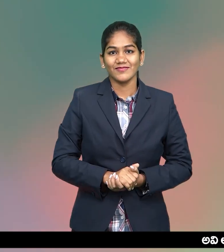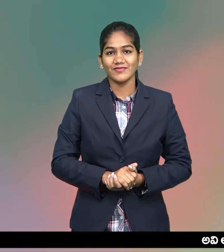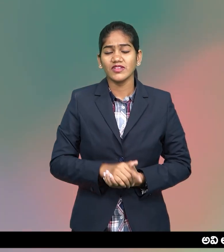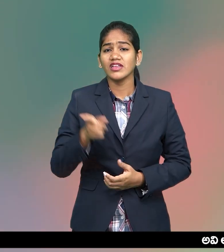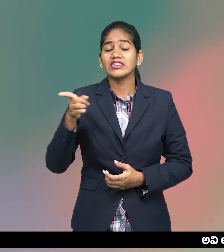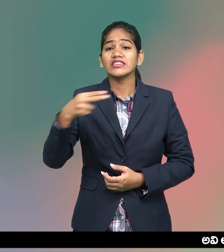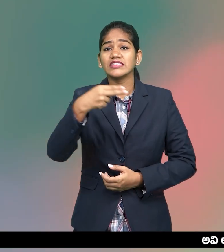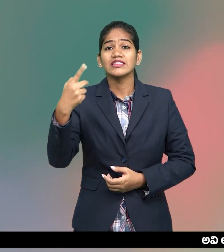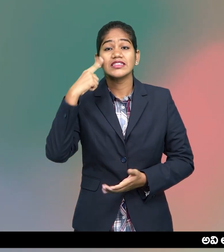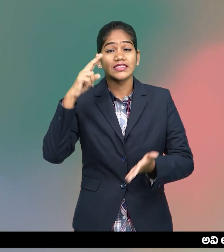అవి లోతట్టు ప్రాంతాలు.